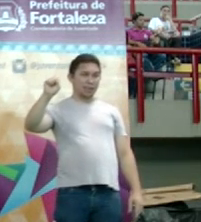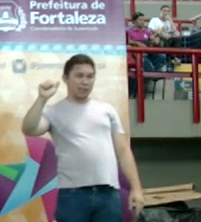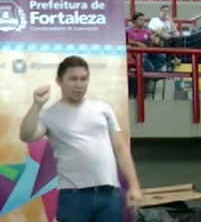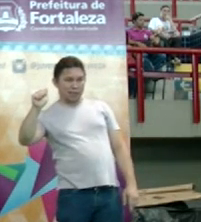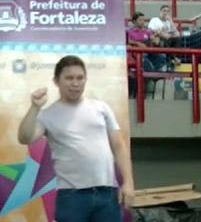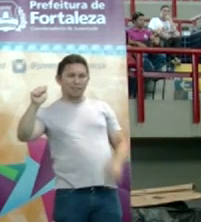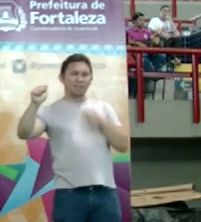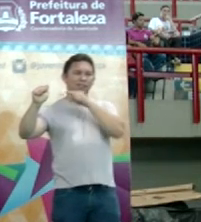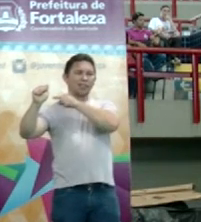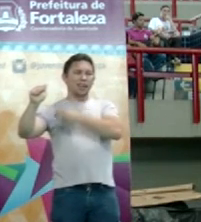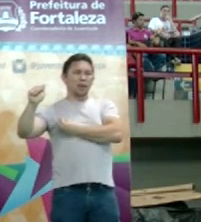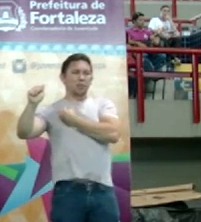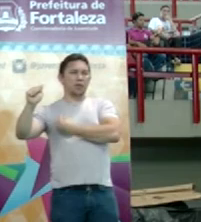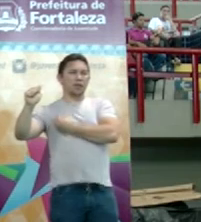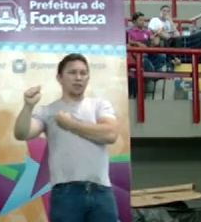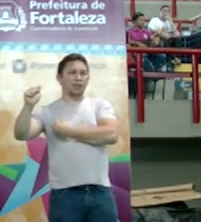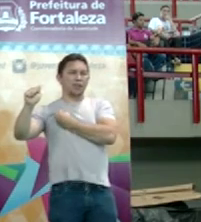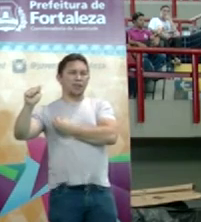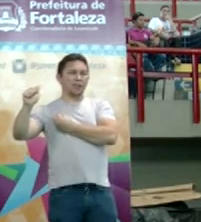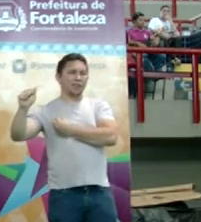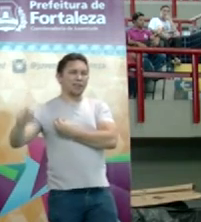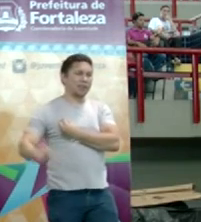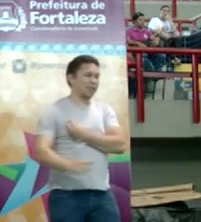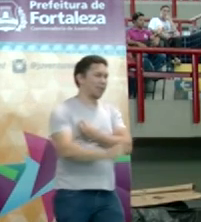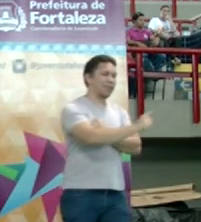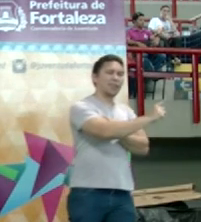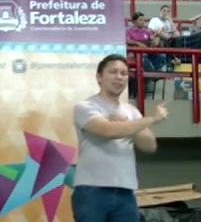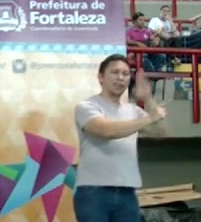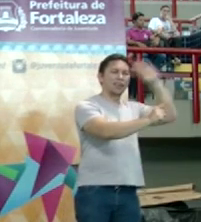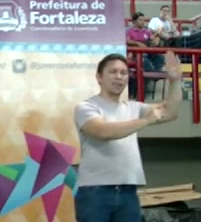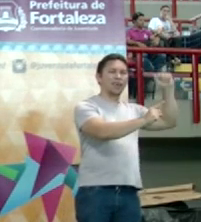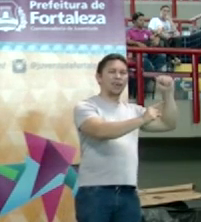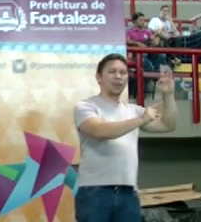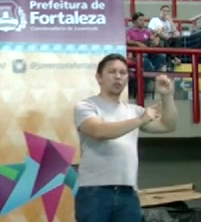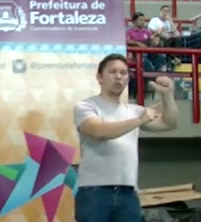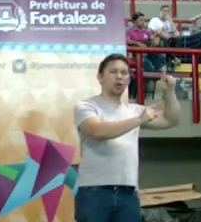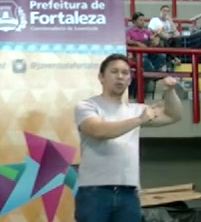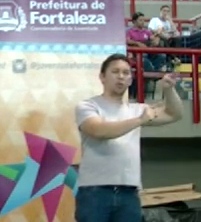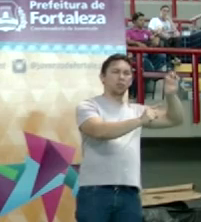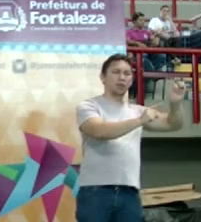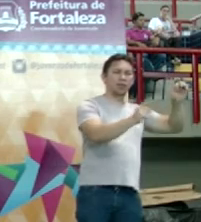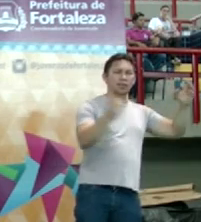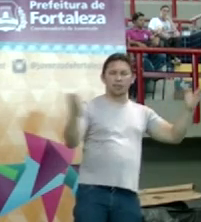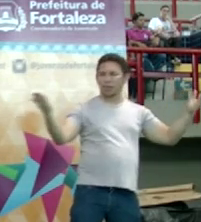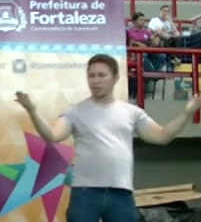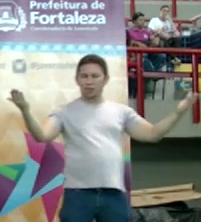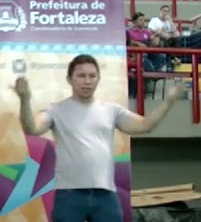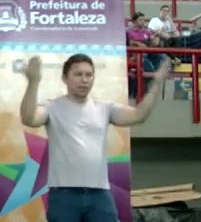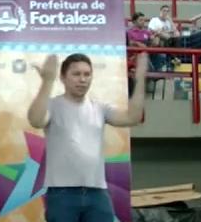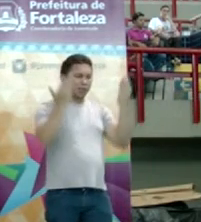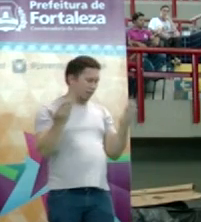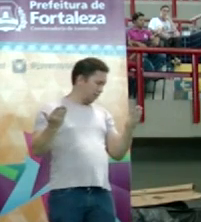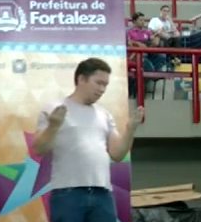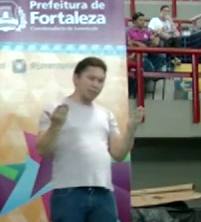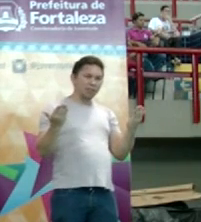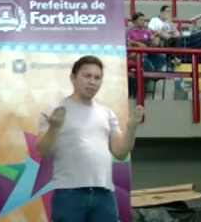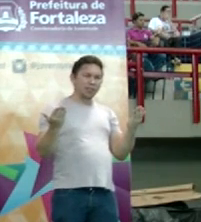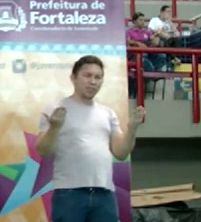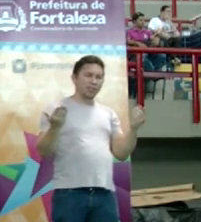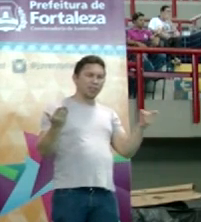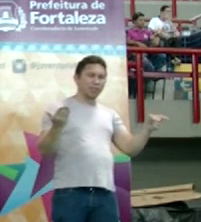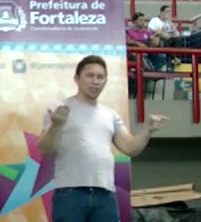indicativo, e se é presente, é atualmente. Então eu não posso dizer atualmente o